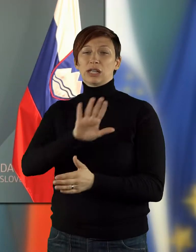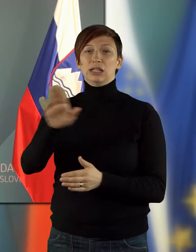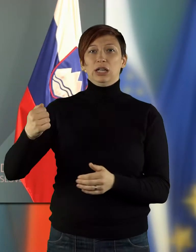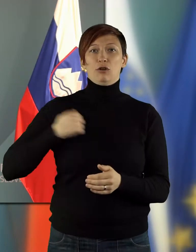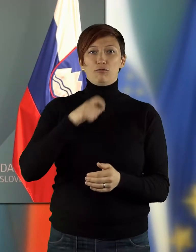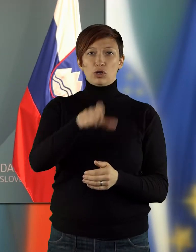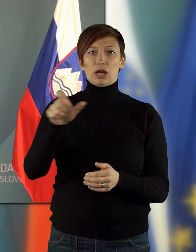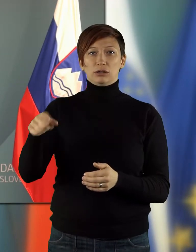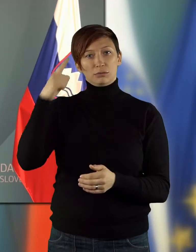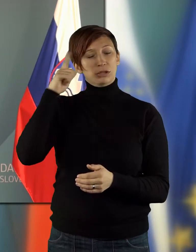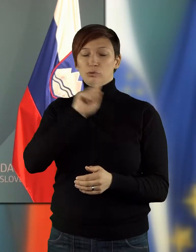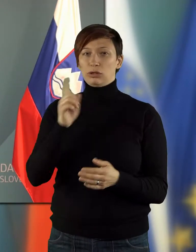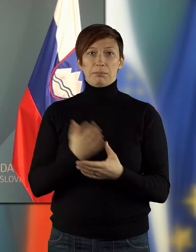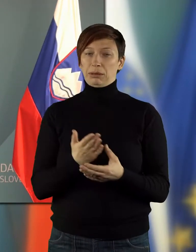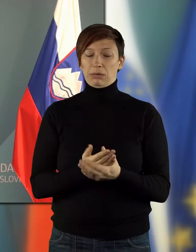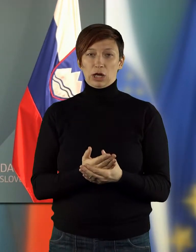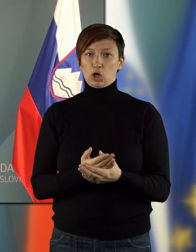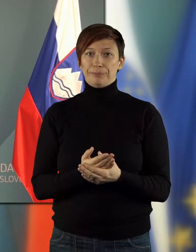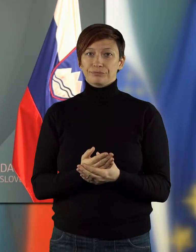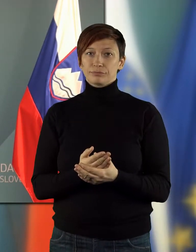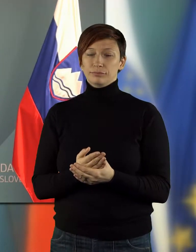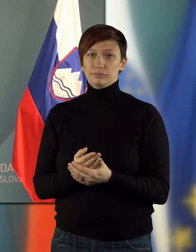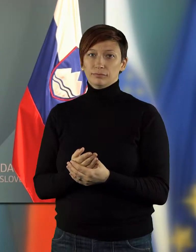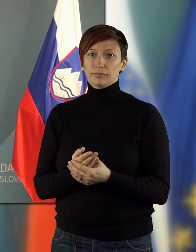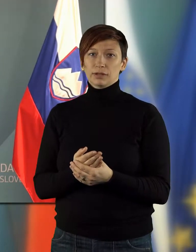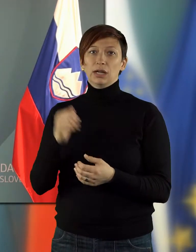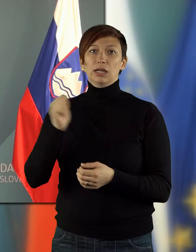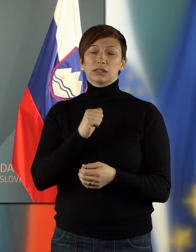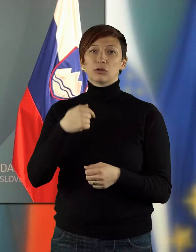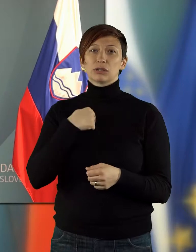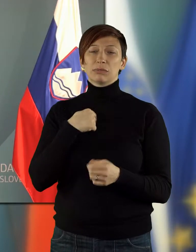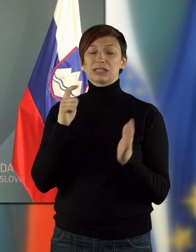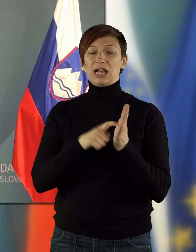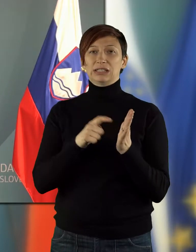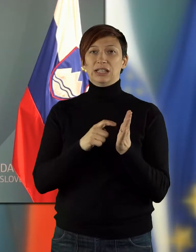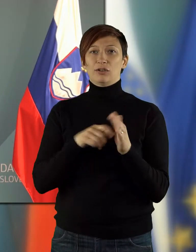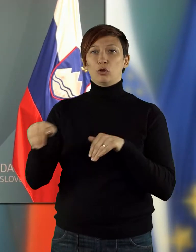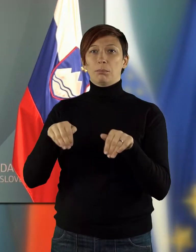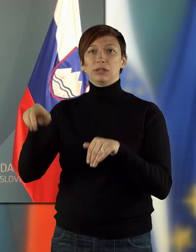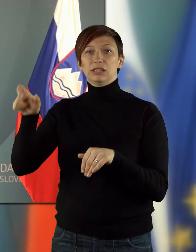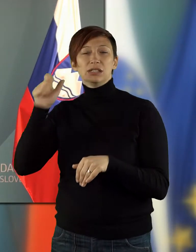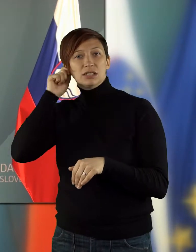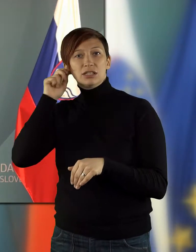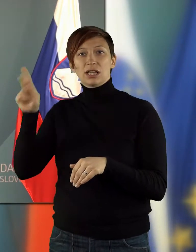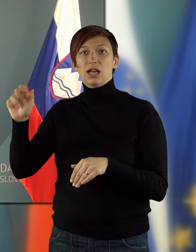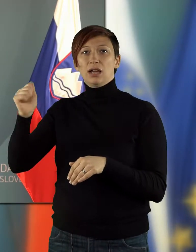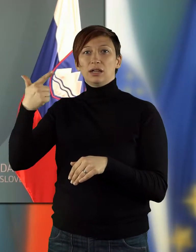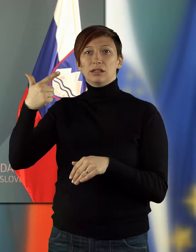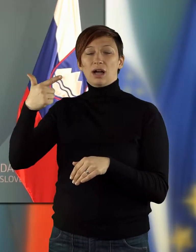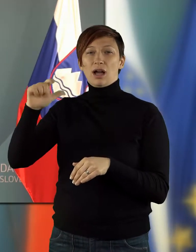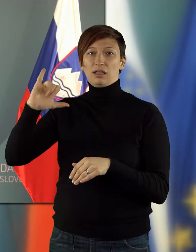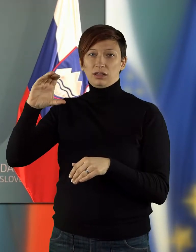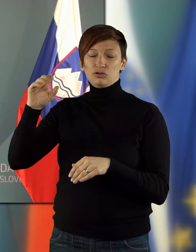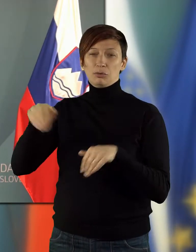njenih vojakov. Mislim, da je to zelo neprimerno in zato sem zahteval od ministrice Andreje